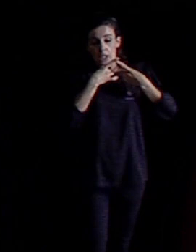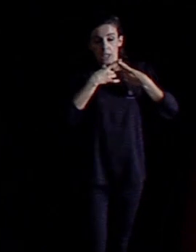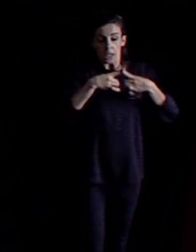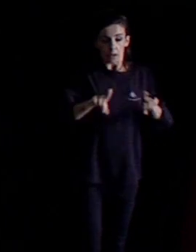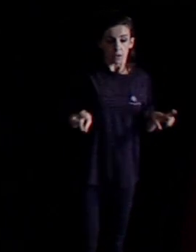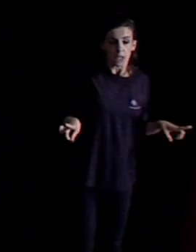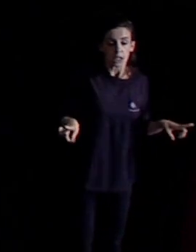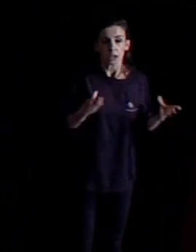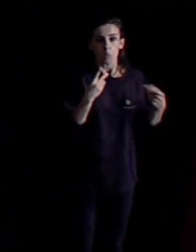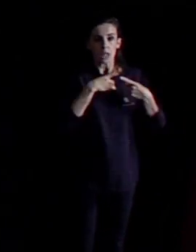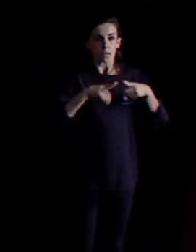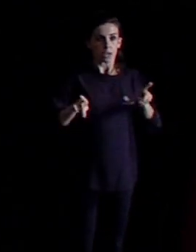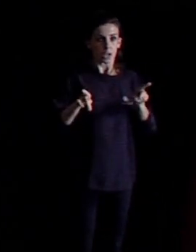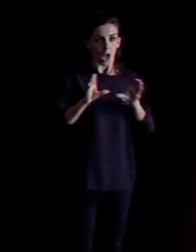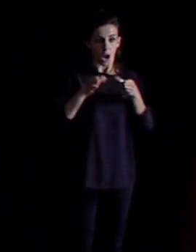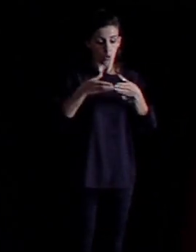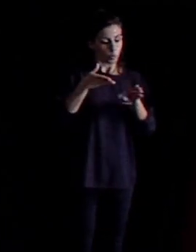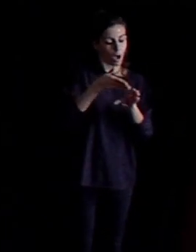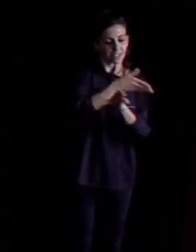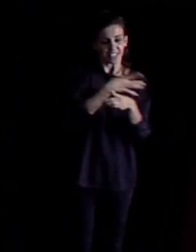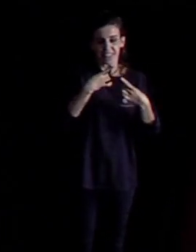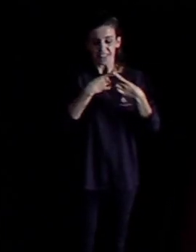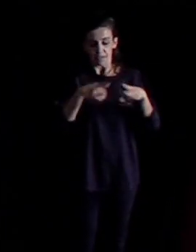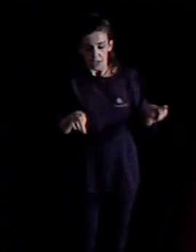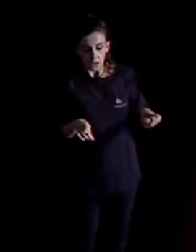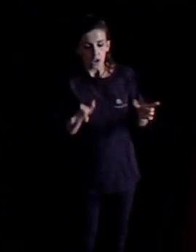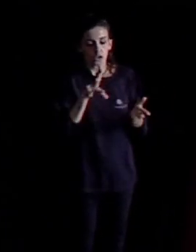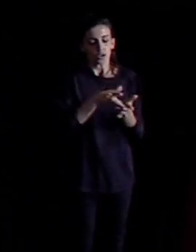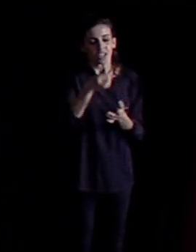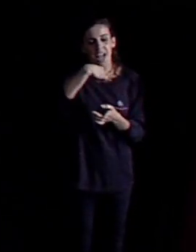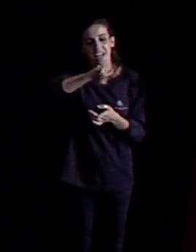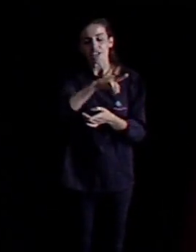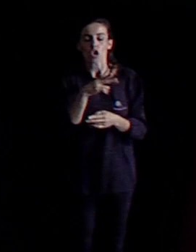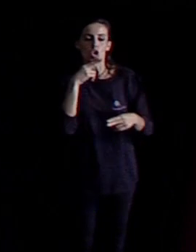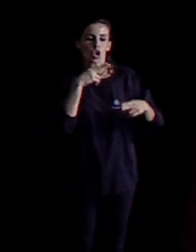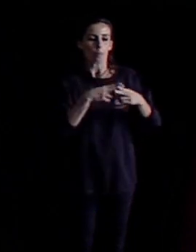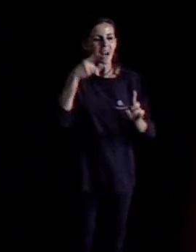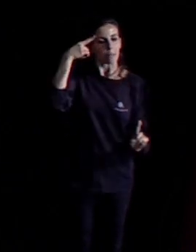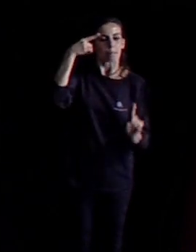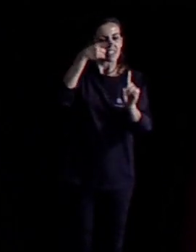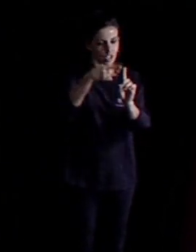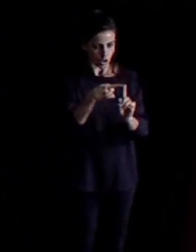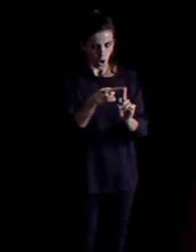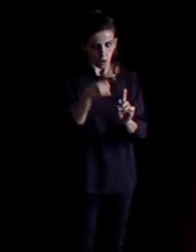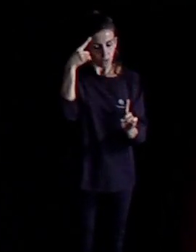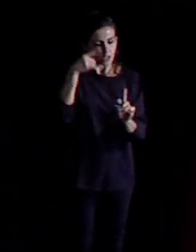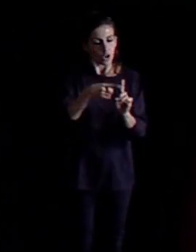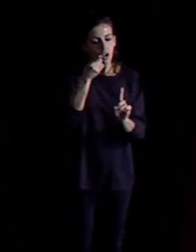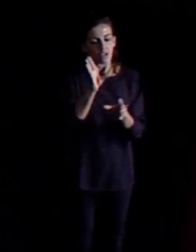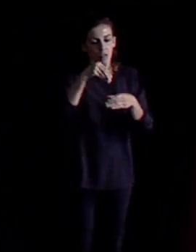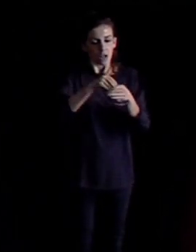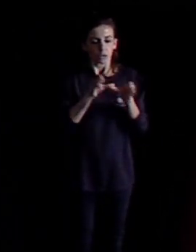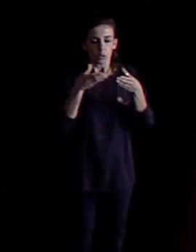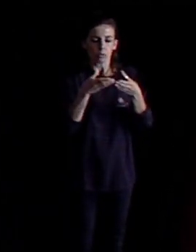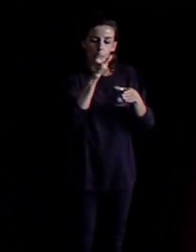Muy distinto al grupo anterior, es el que ellos llaman misión, que está constituido principalmente por personas que tienen